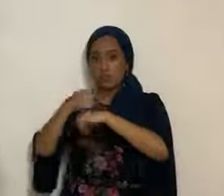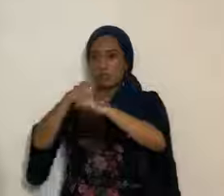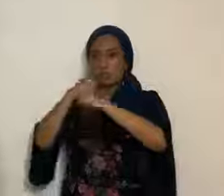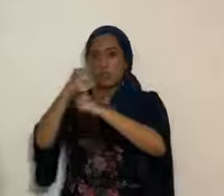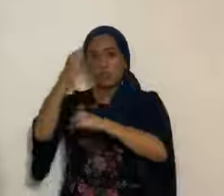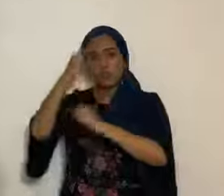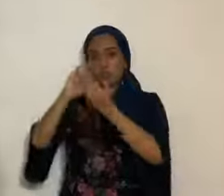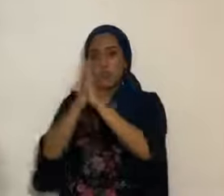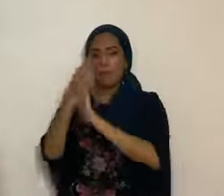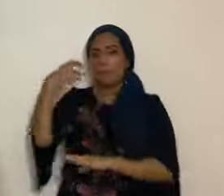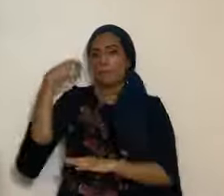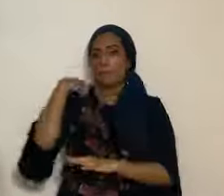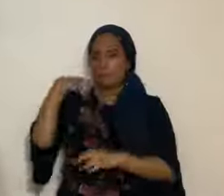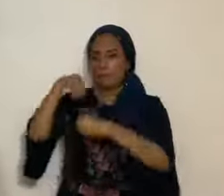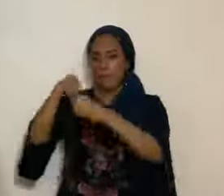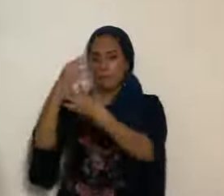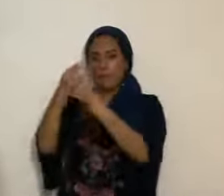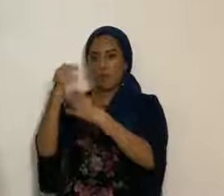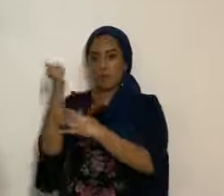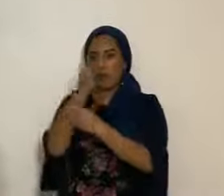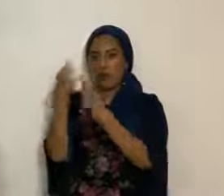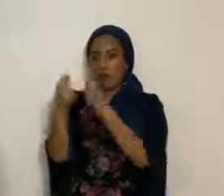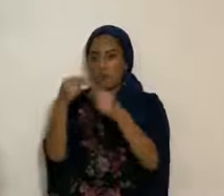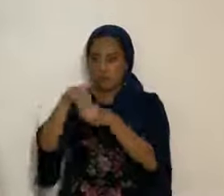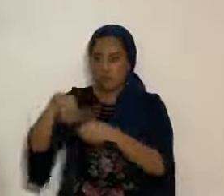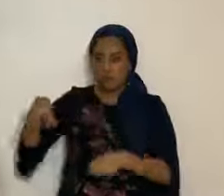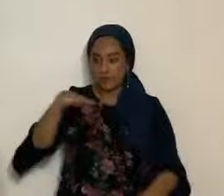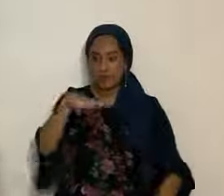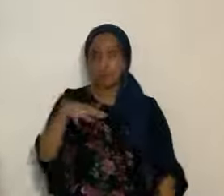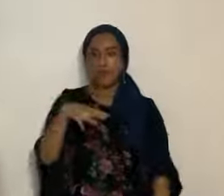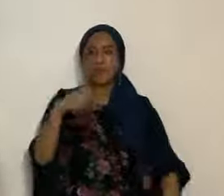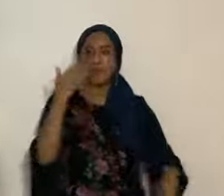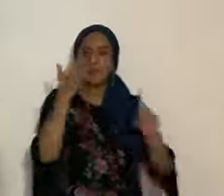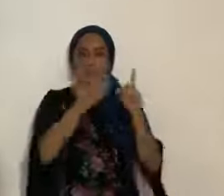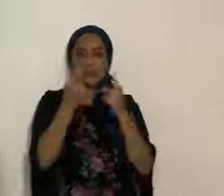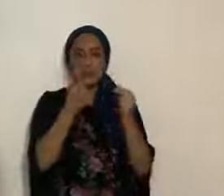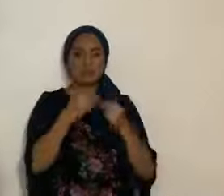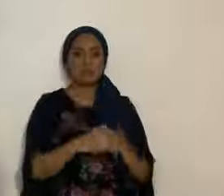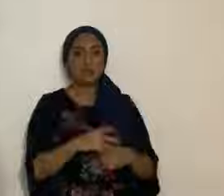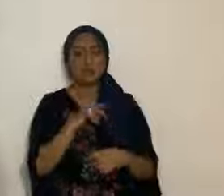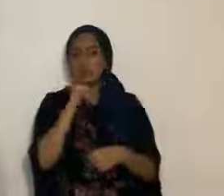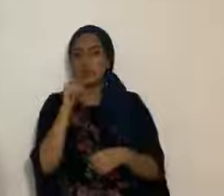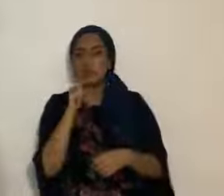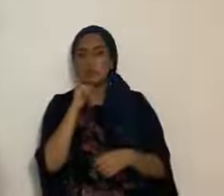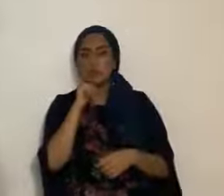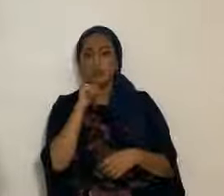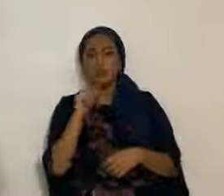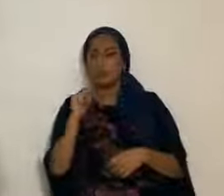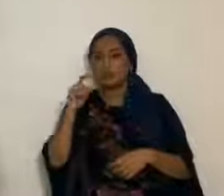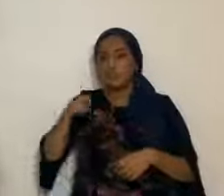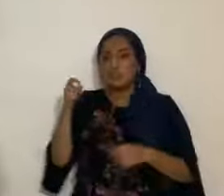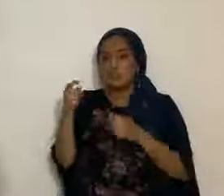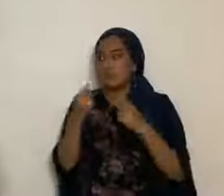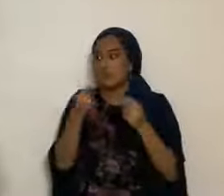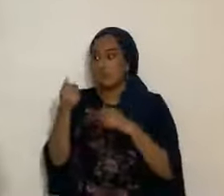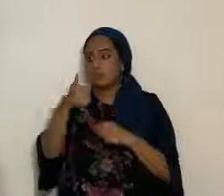aquella prisión. Todo lo que hacía allí, él lo hacía. No necesitaba de atender al jefe de la cárcel cosa alguna de